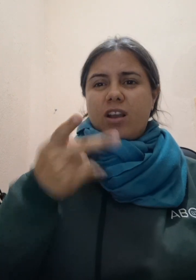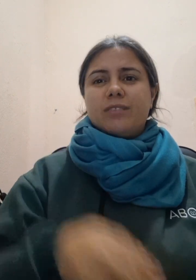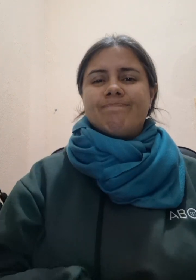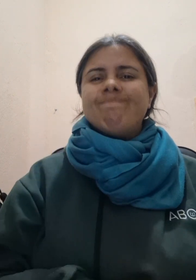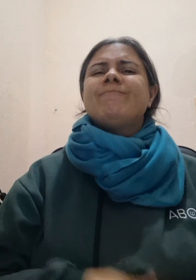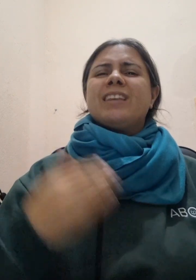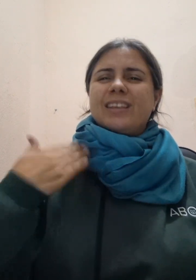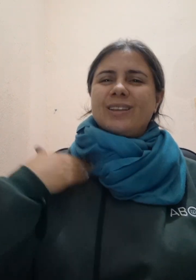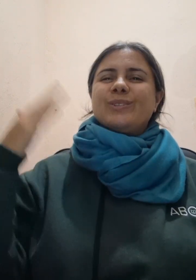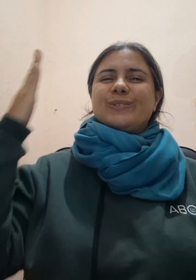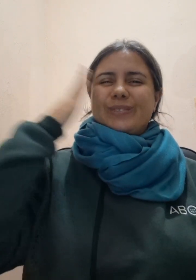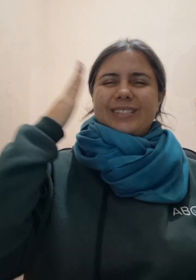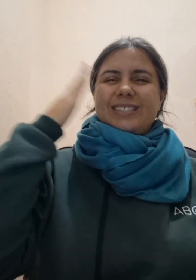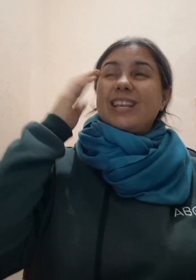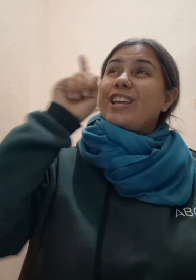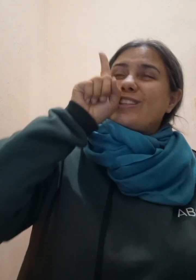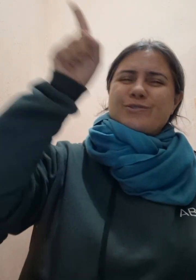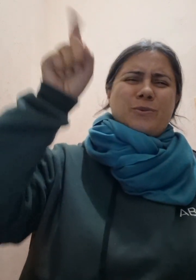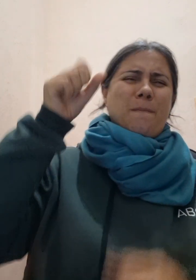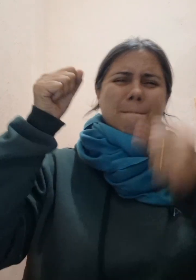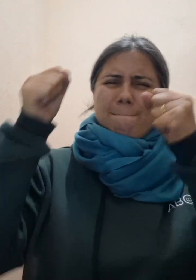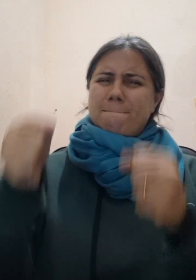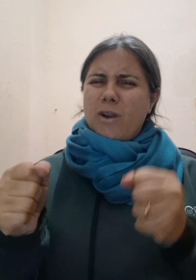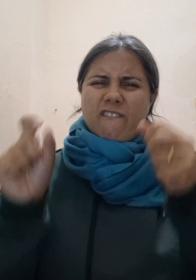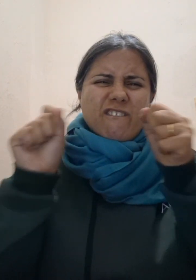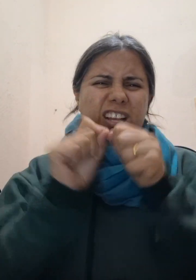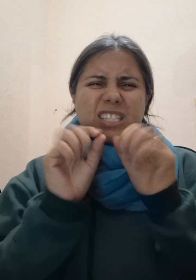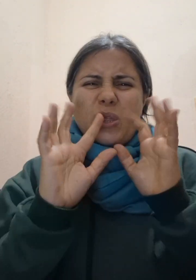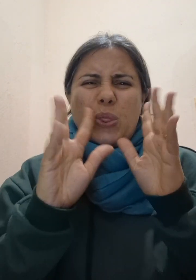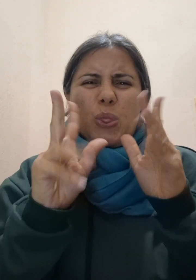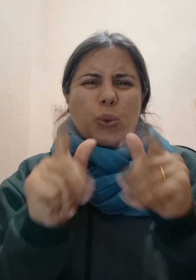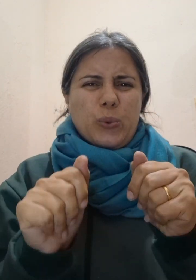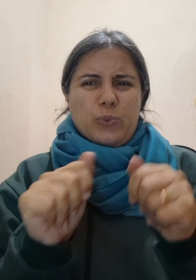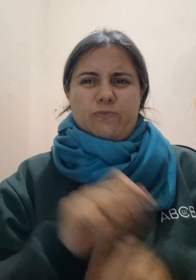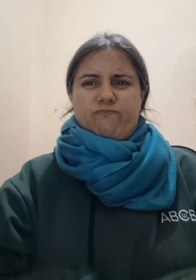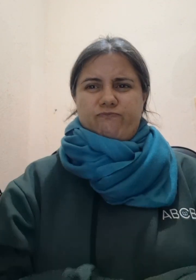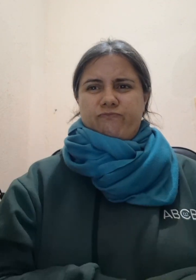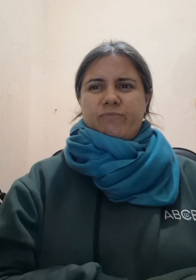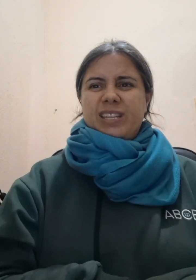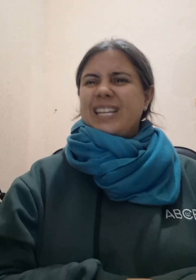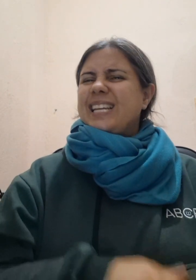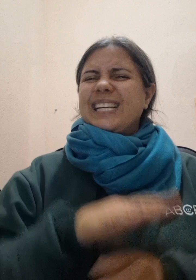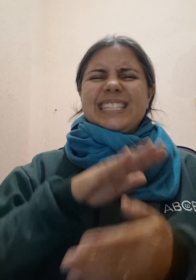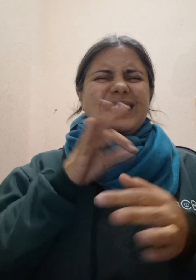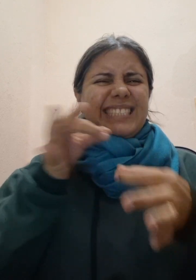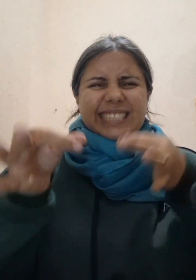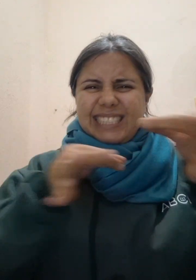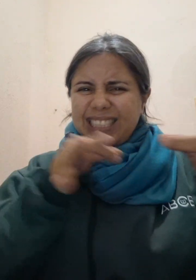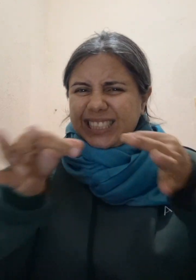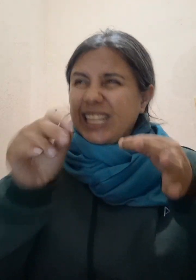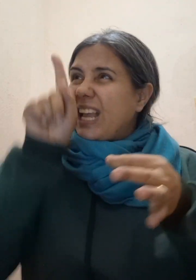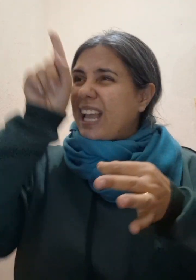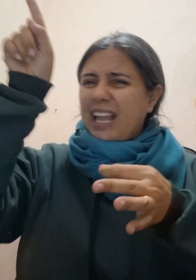Depois, em Jó, capítulo 42, versículo 2, fala que o Jó